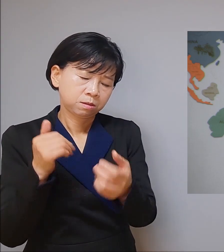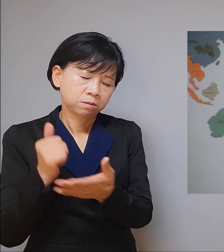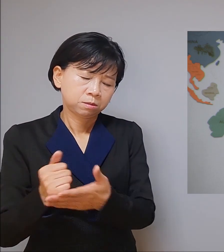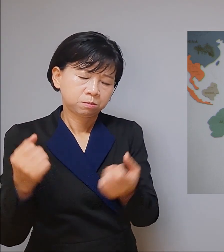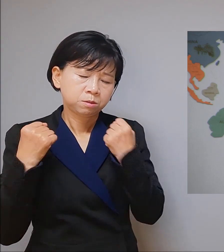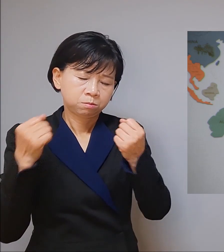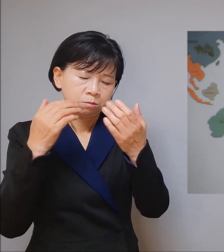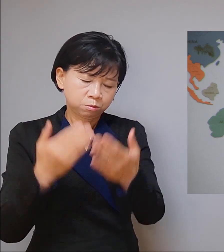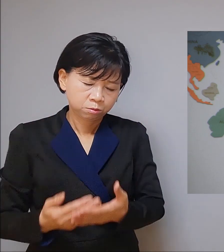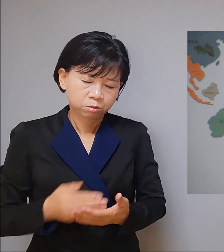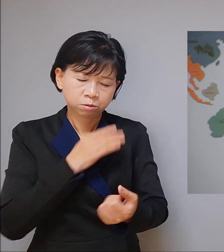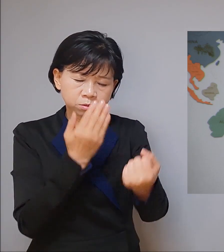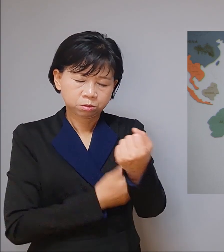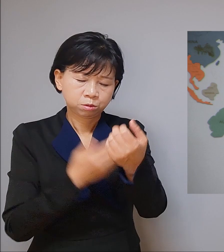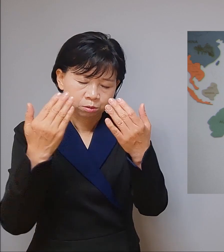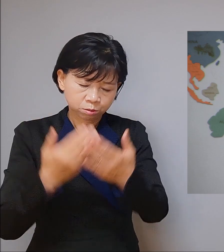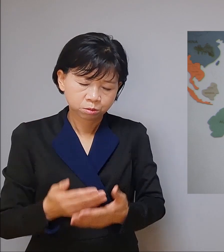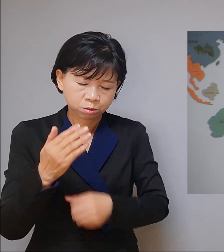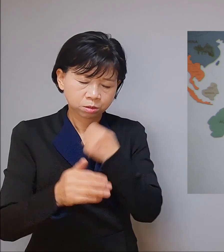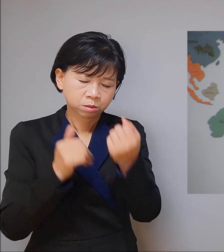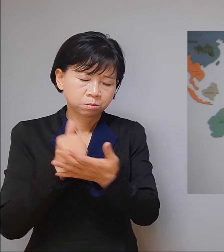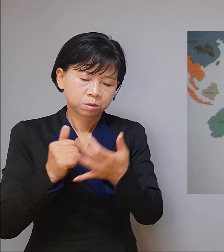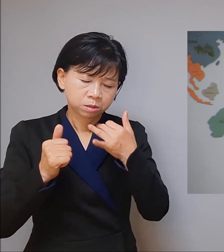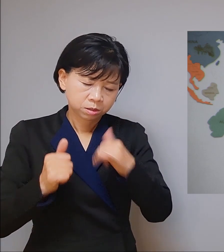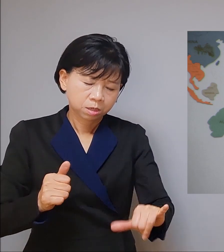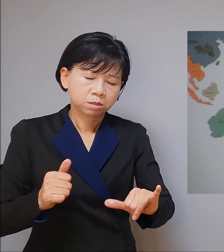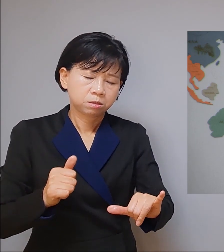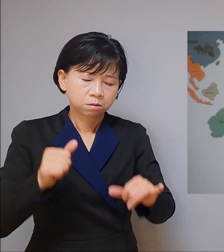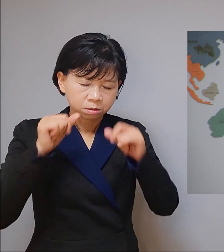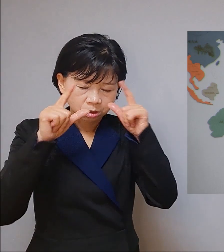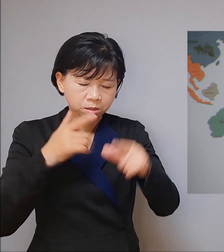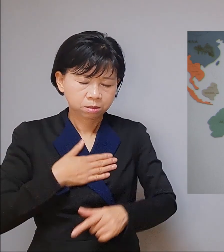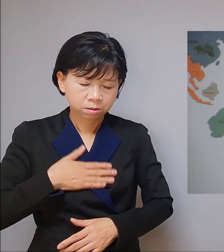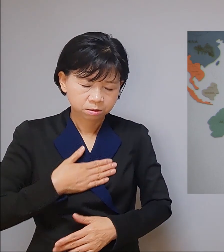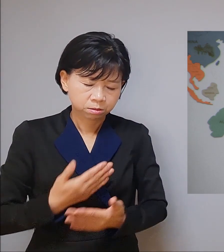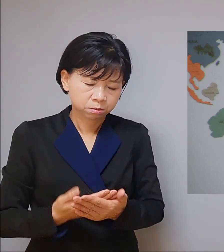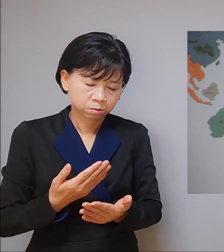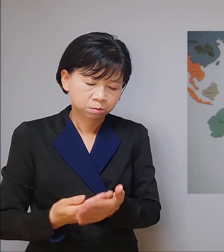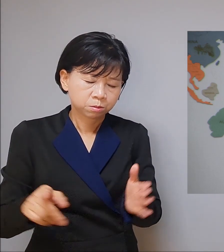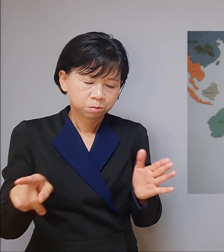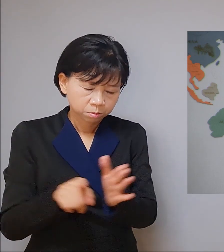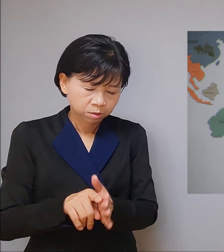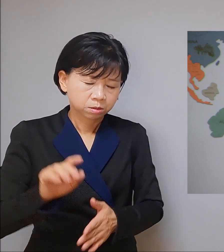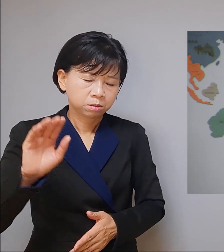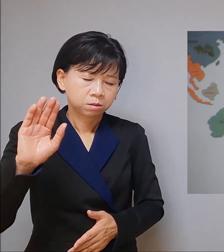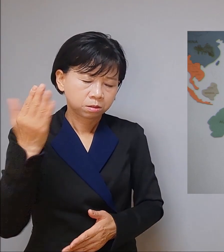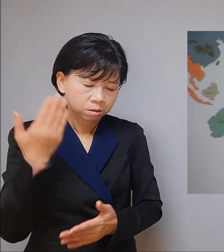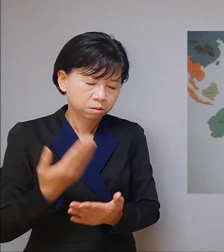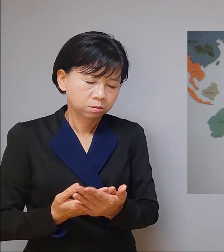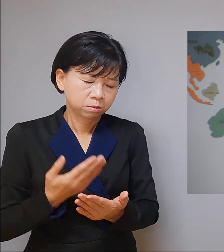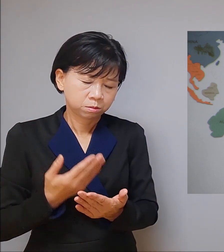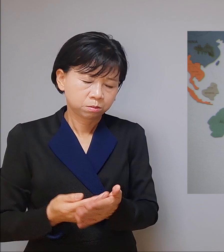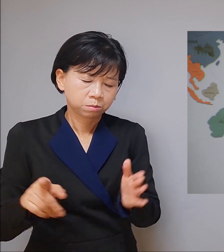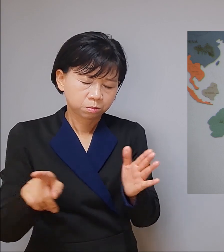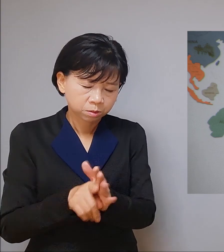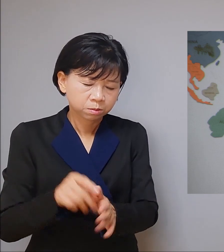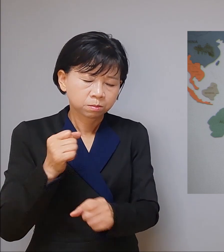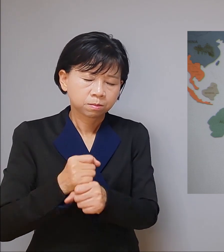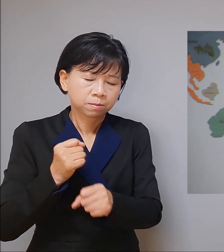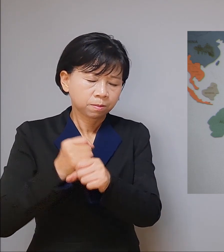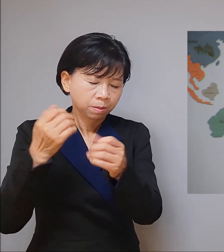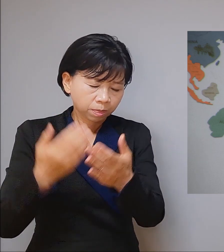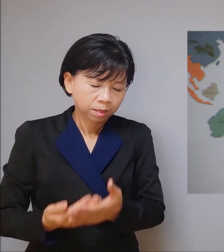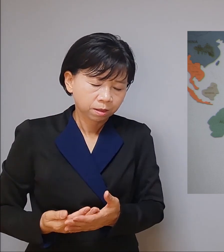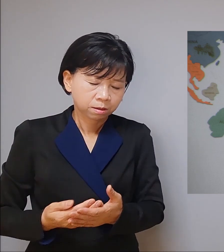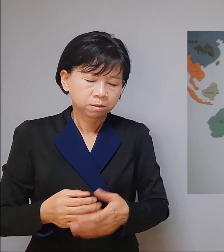우리에게 힘 주시고 능력 주셔서 하나님의 자녀라는 것을 깨닫게 하시고 믿어지게 하시고 하나님이 우리에게 믿음을 만들어